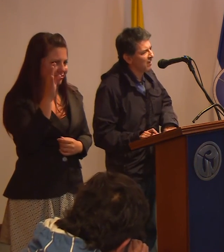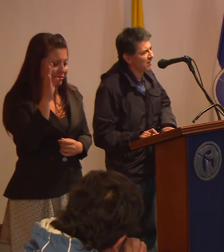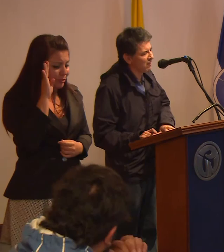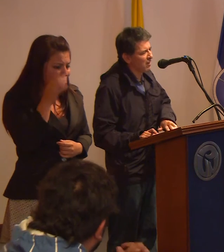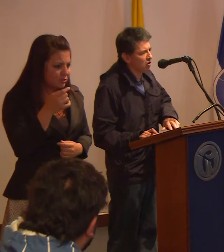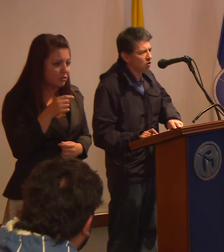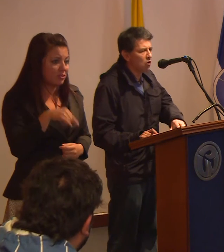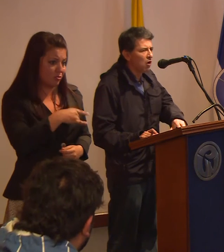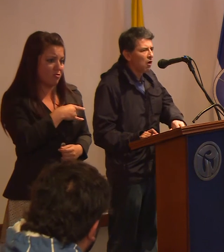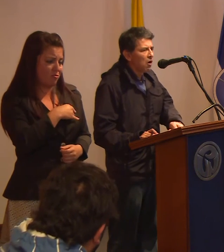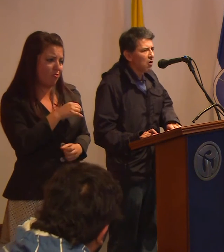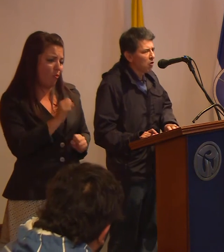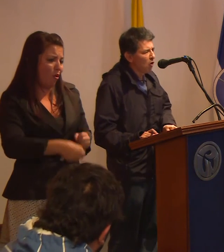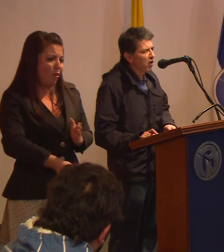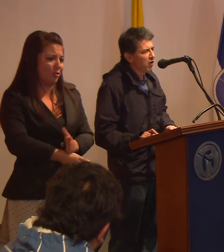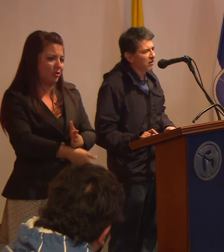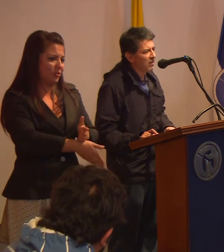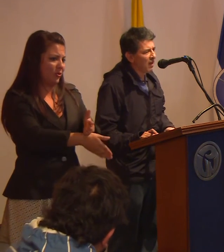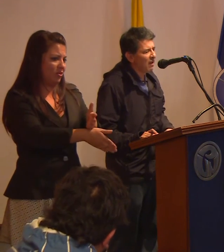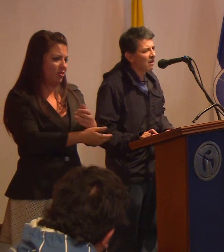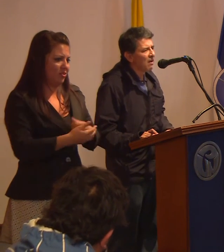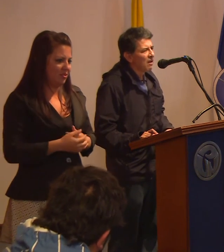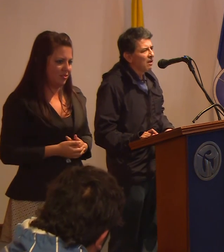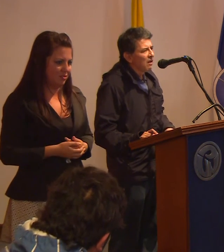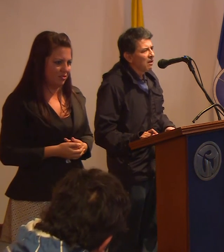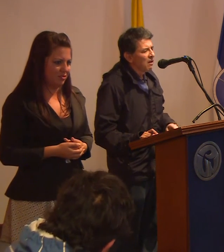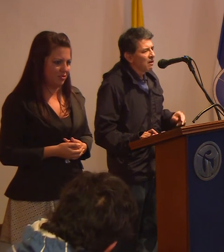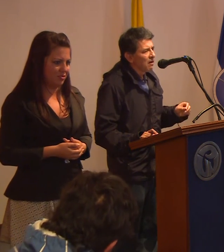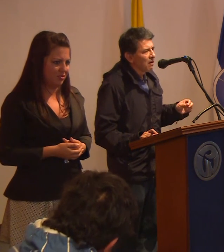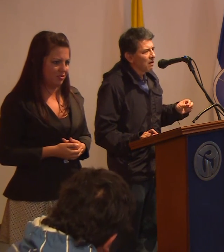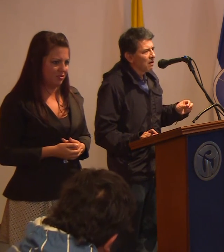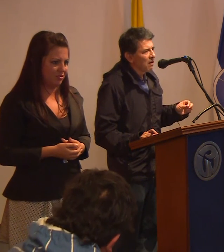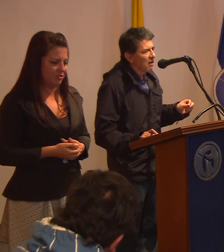seguir existiendo como una universidad